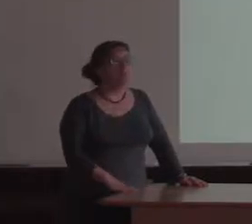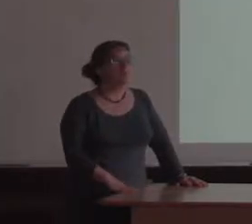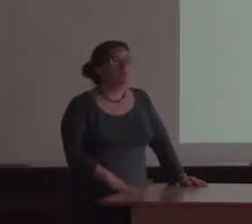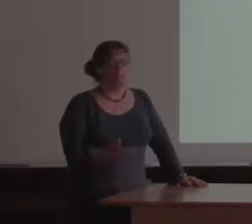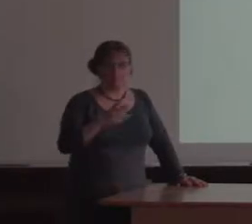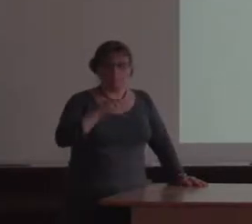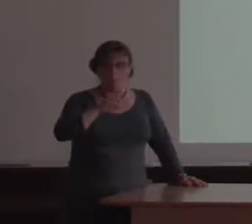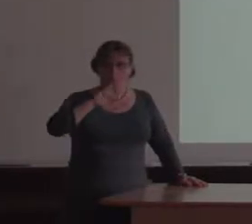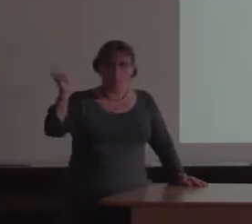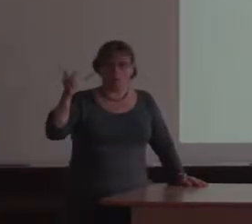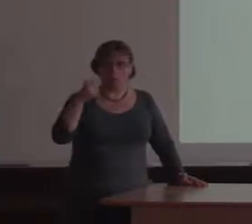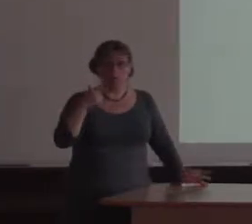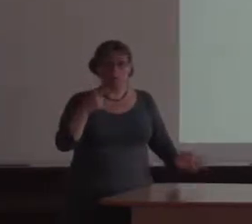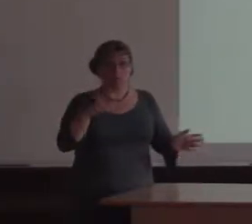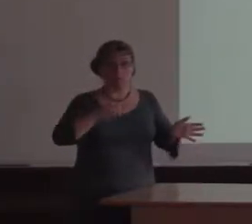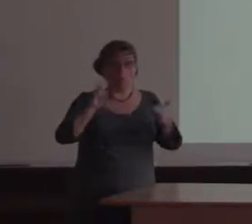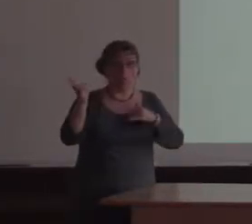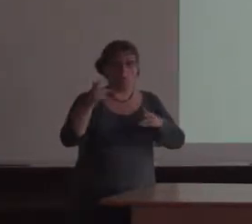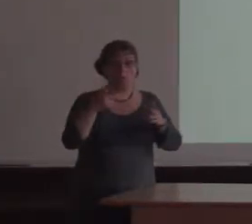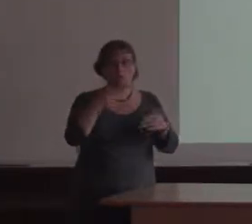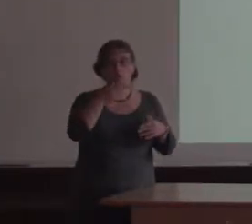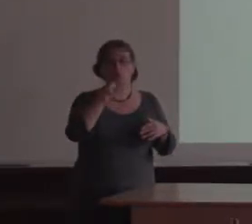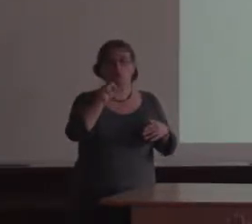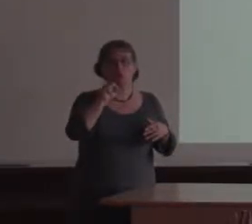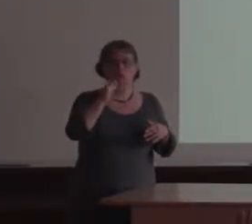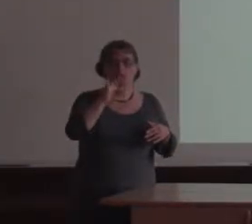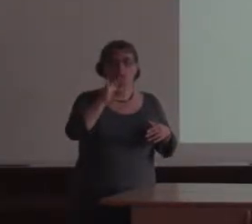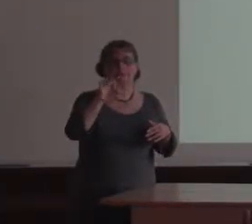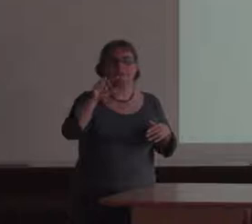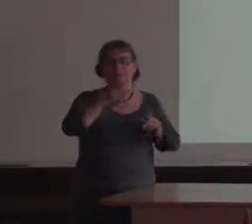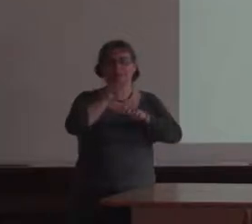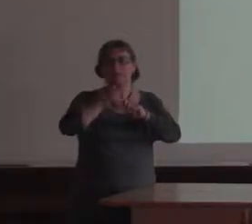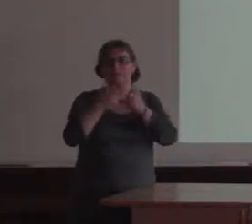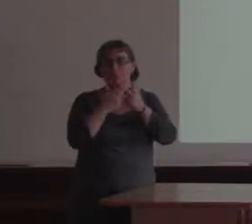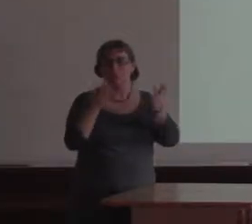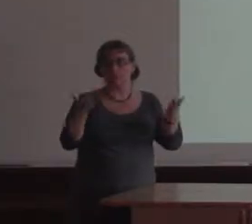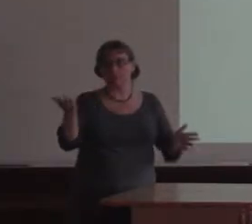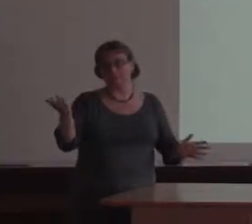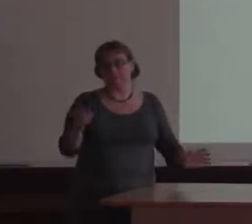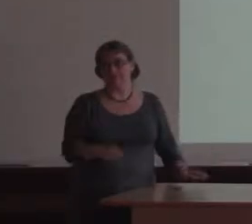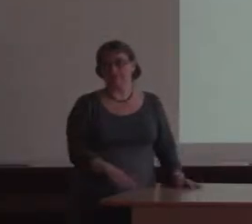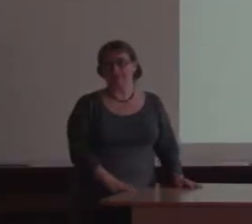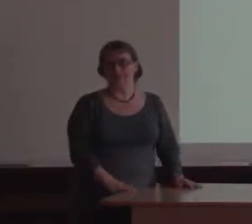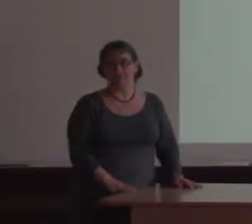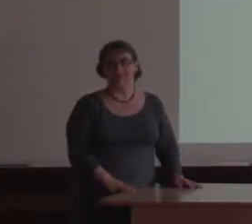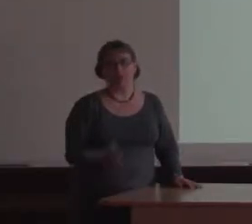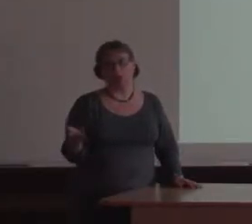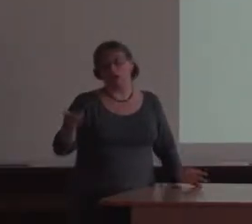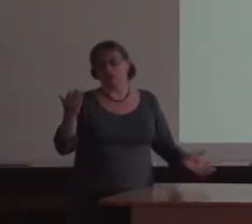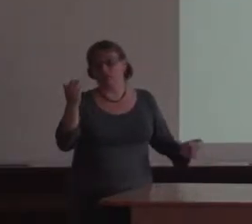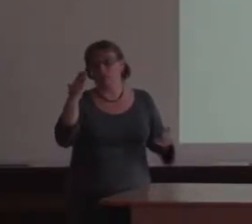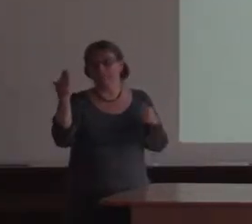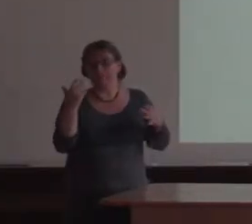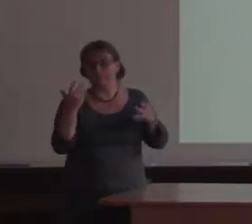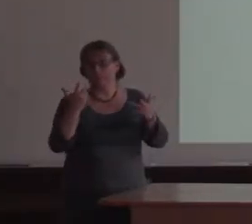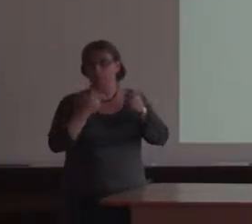Par contre, est-ce qu'il y en a d'autres qui sont plus habitués de nos tests, par exemple? Également. Donc si, voilà. Si, à l'occasion, si vous avez des questions